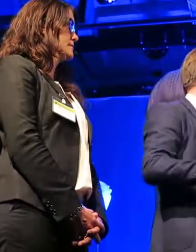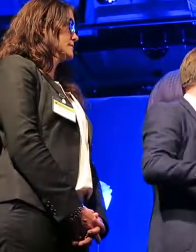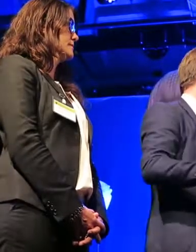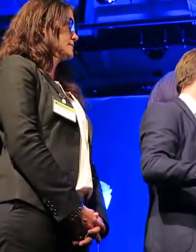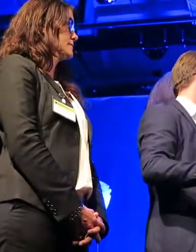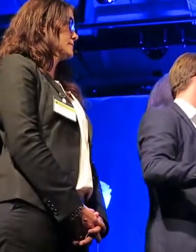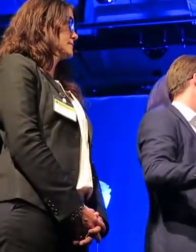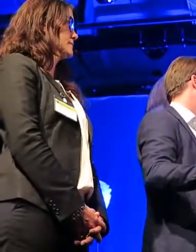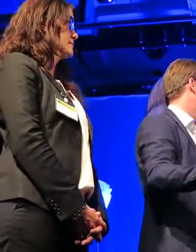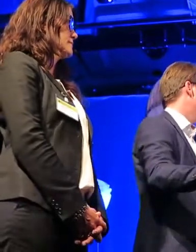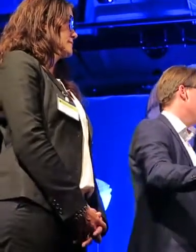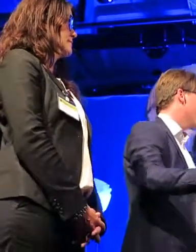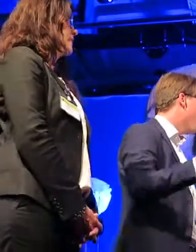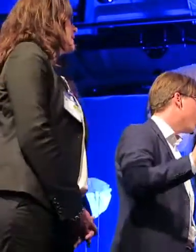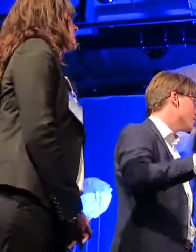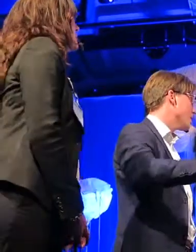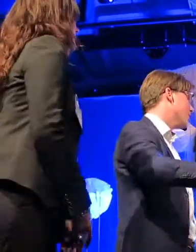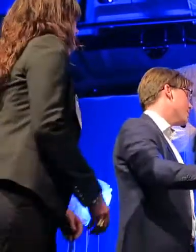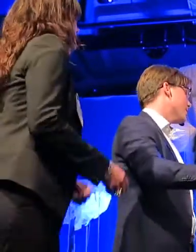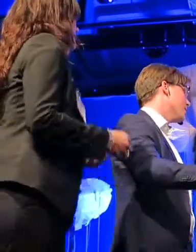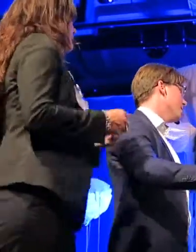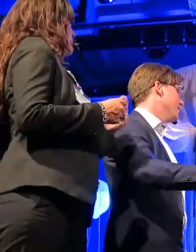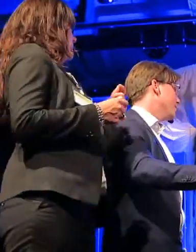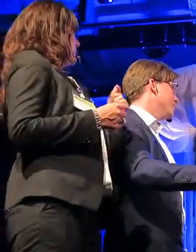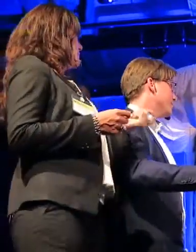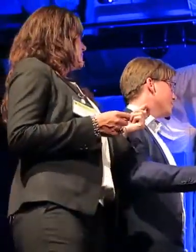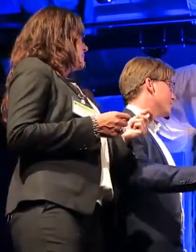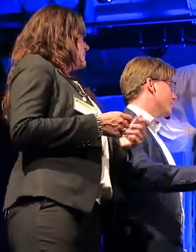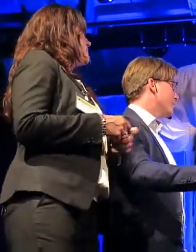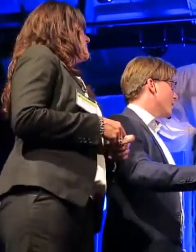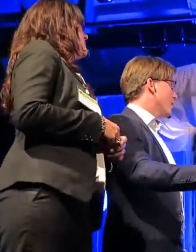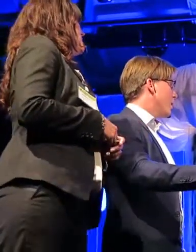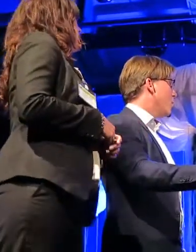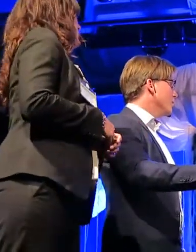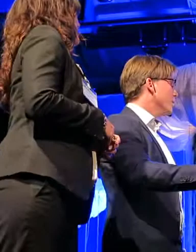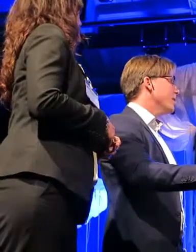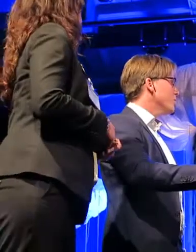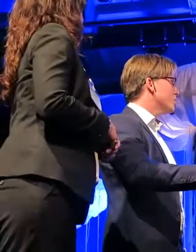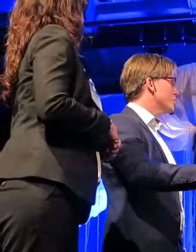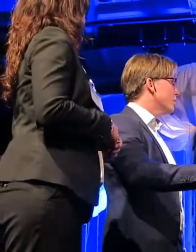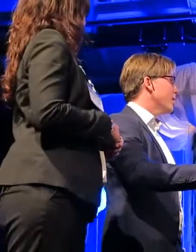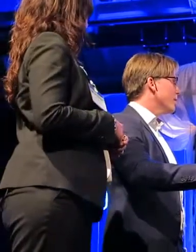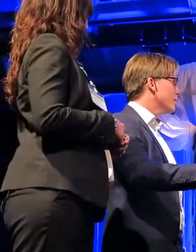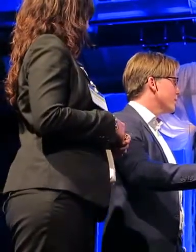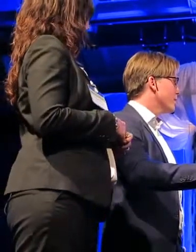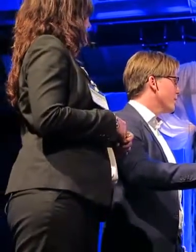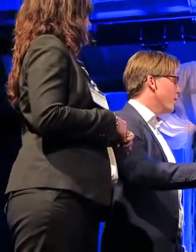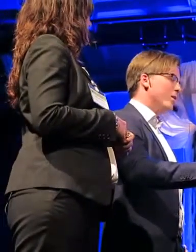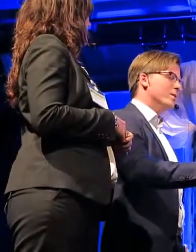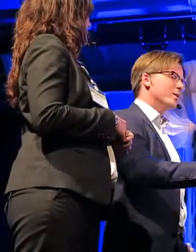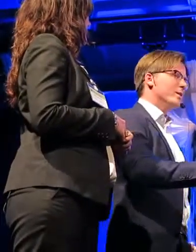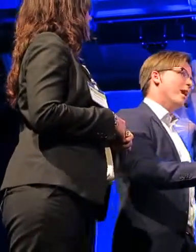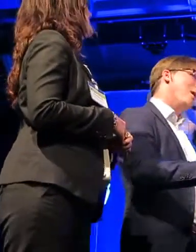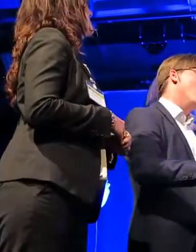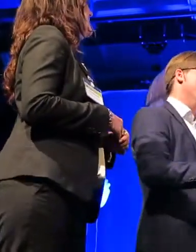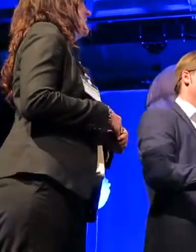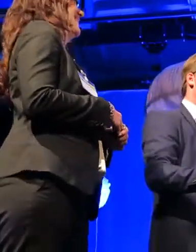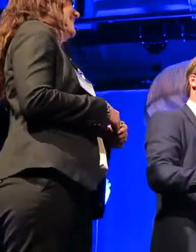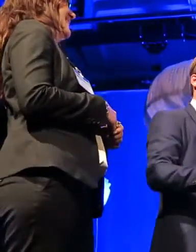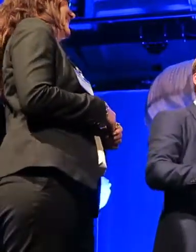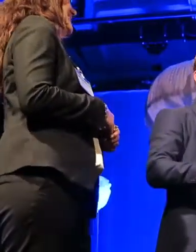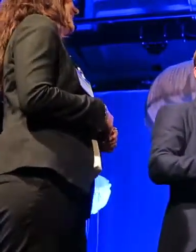genom att se till att till exempel förändra reseavdragen. Jag hoppas att det finns en... Är det ett nytt tvåpartisets förslag? Ja, det var nytt. Det var nytt för idag. Det var helt nytt.